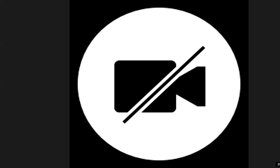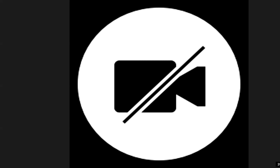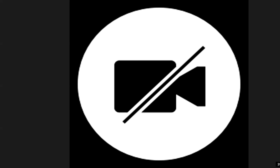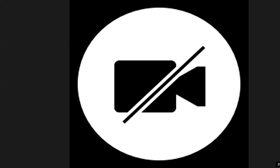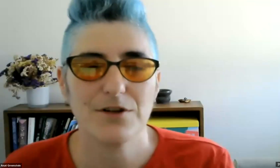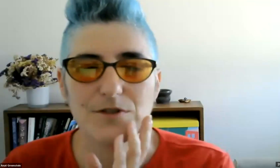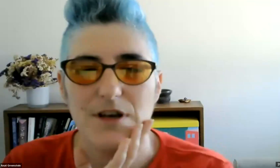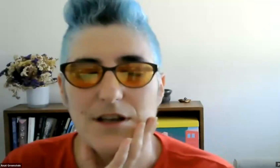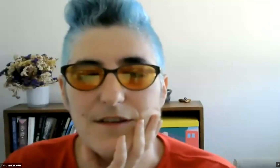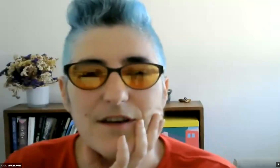ובאופן יותר איתי.